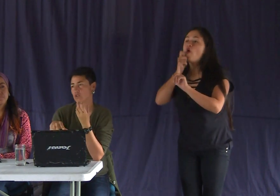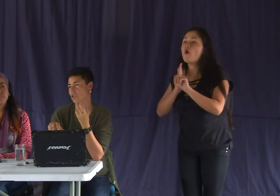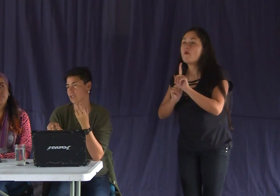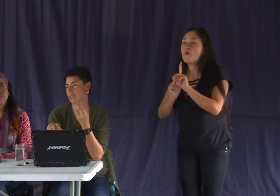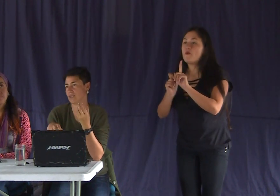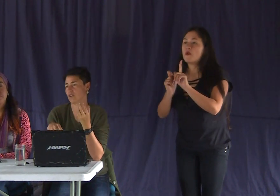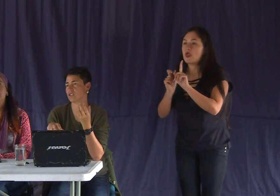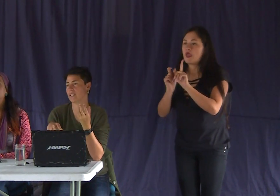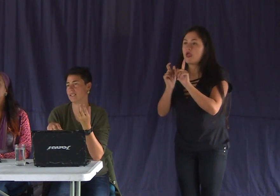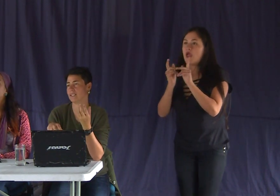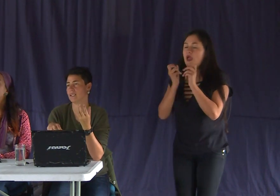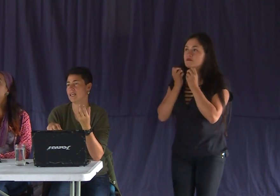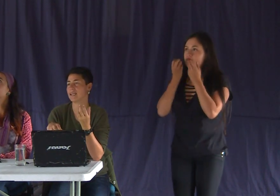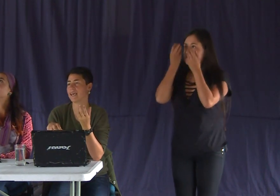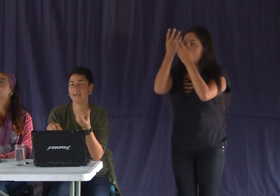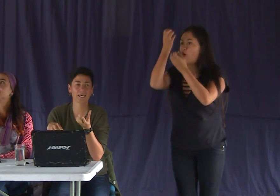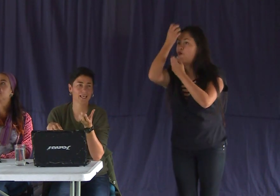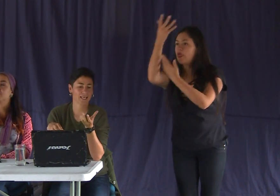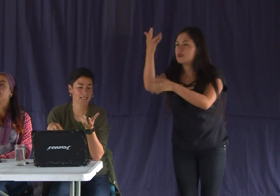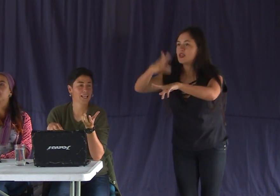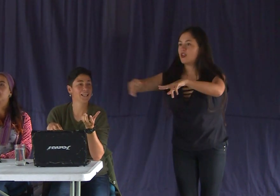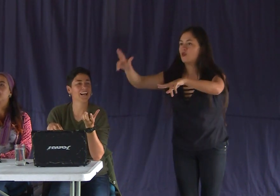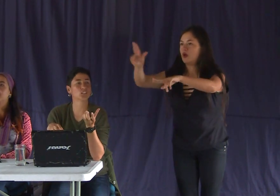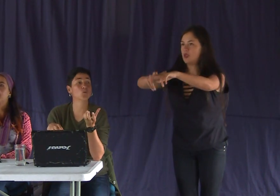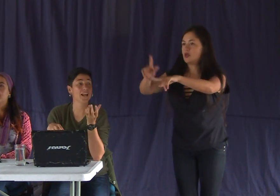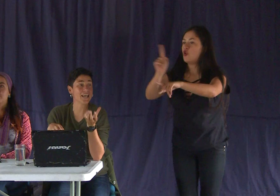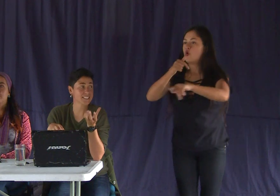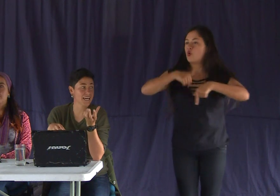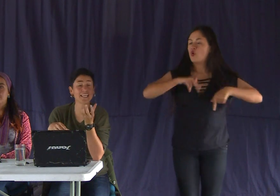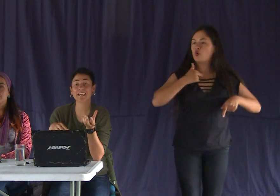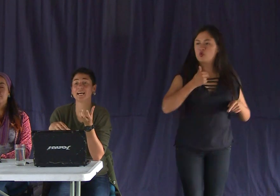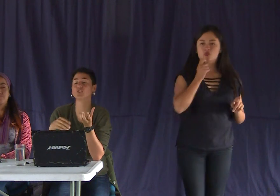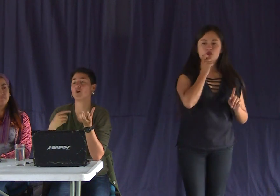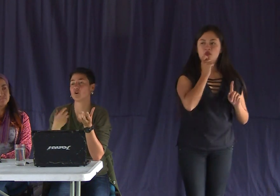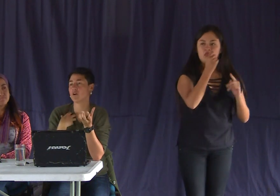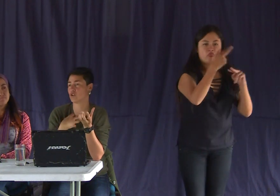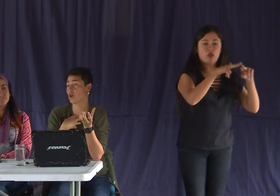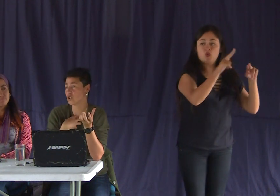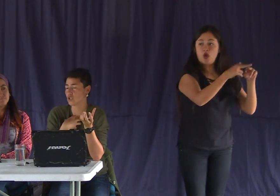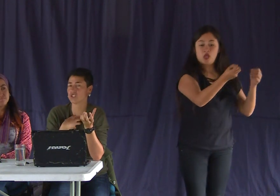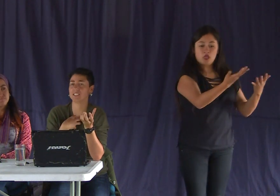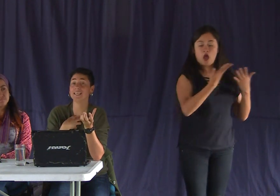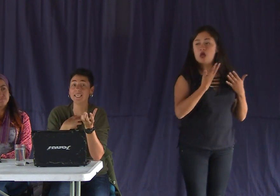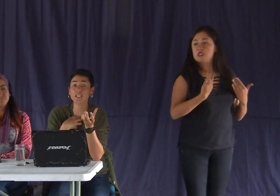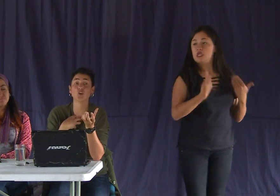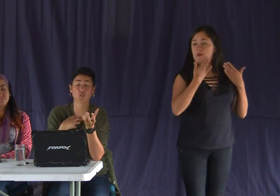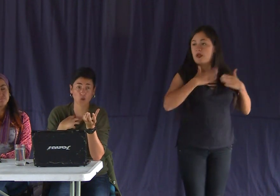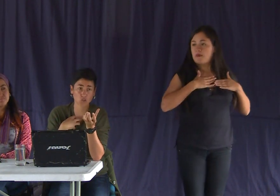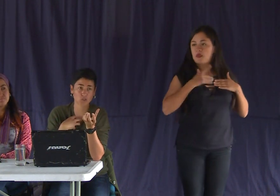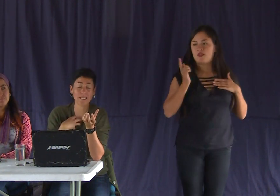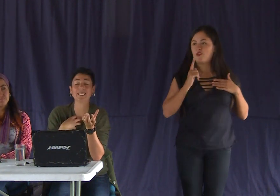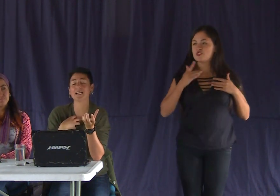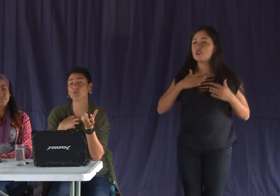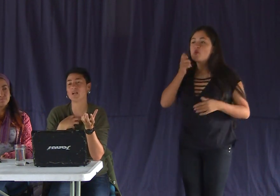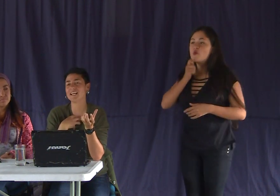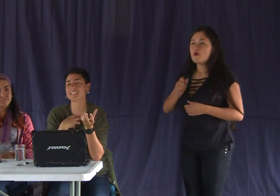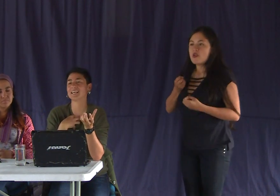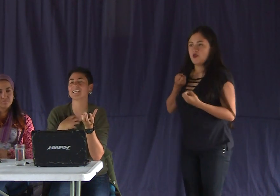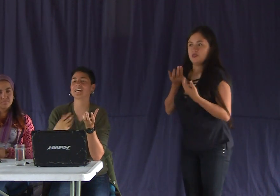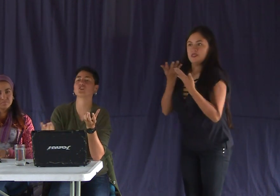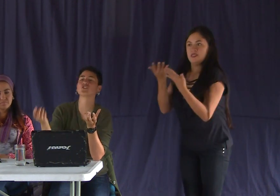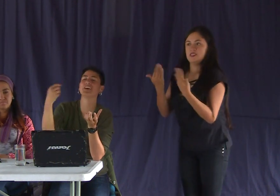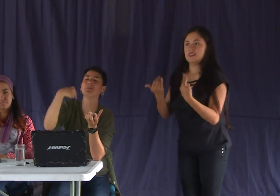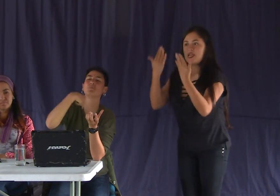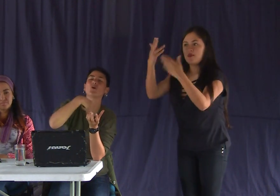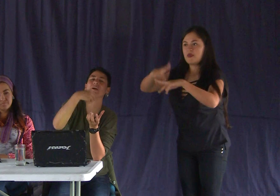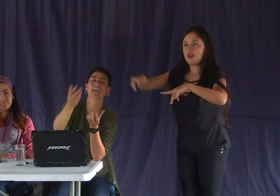como nosotros en Occidente, que la naturaleza gira en torno a nosotros y la naturaleza